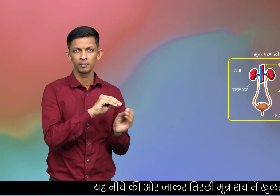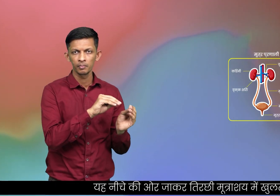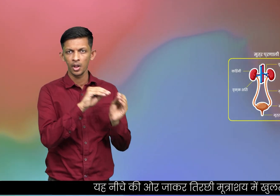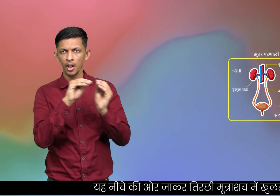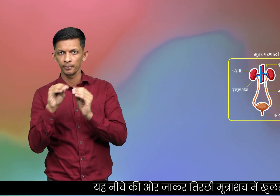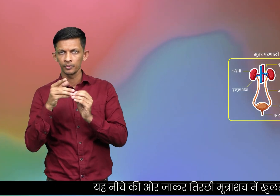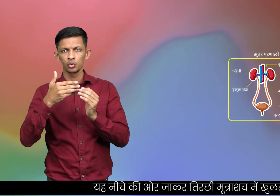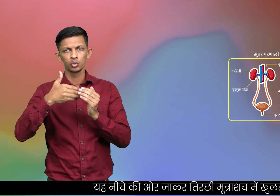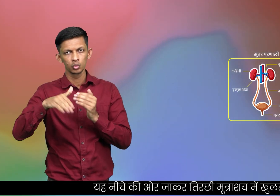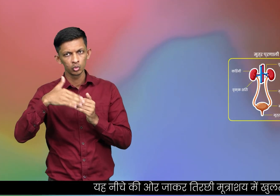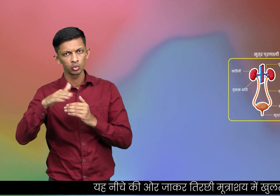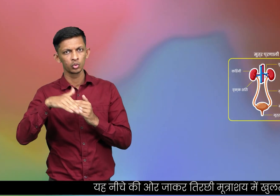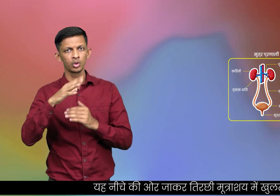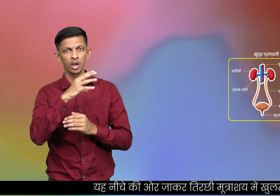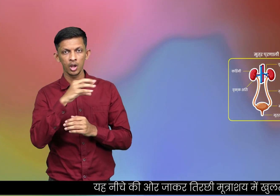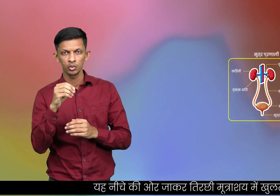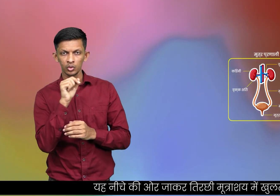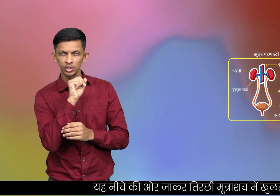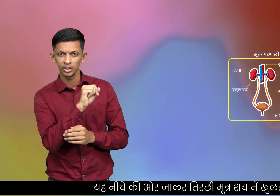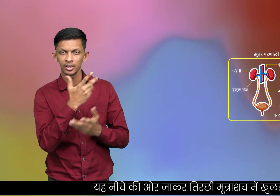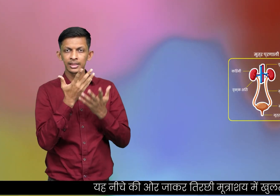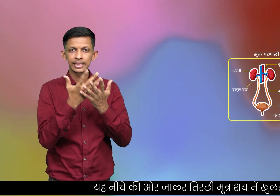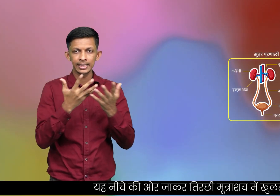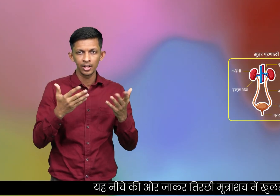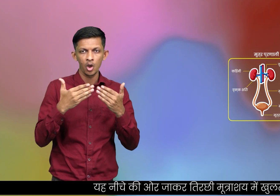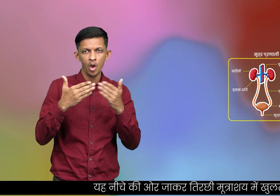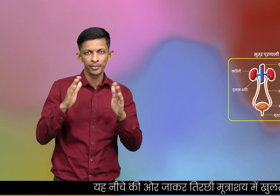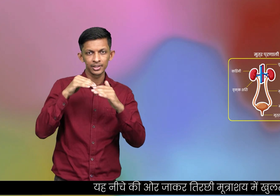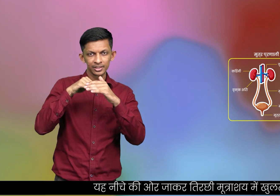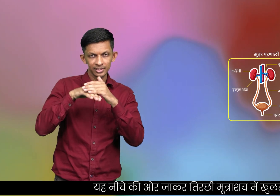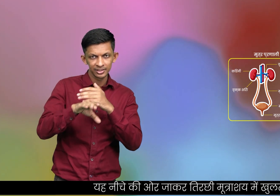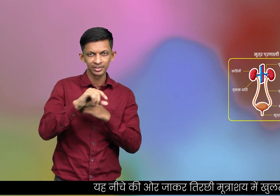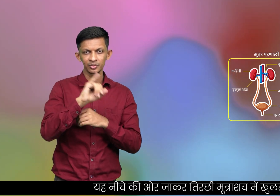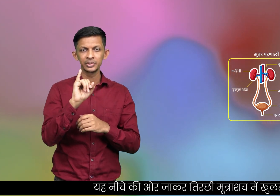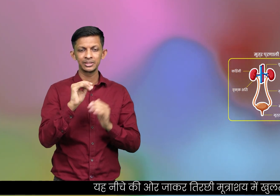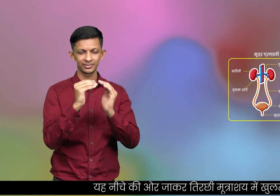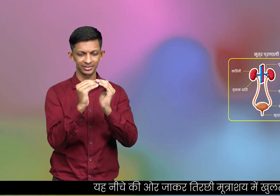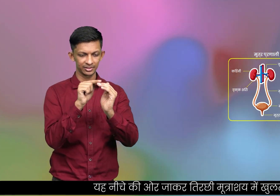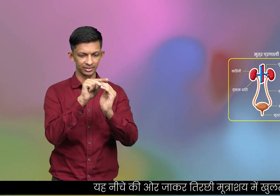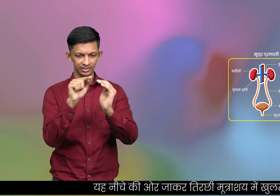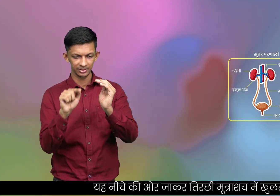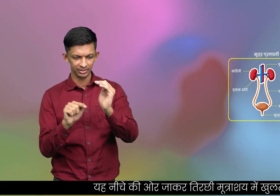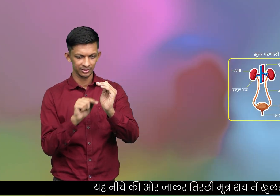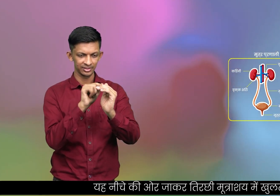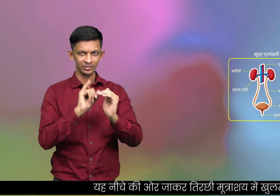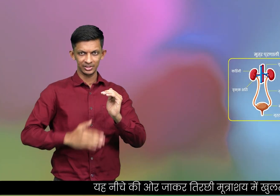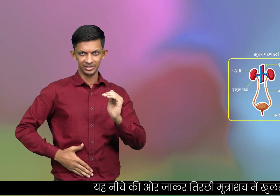यह नीचे की ओर जाकर तिरछी मूत्राशय में खुलती है।